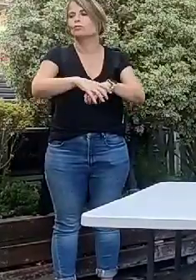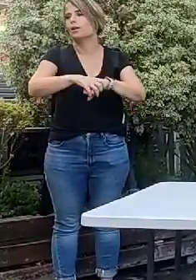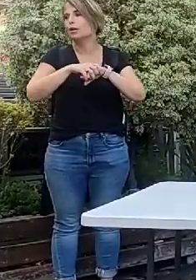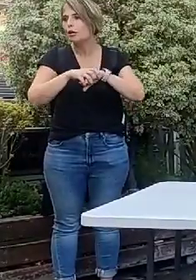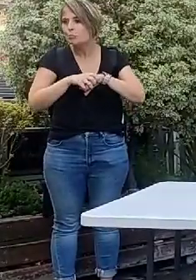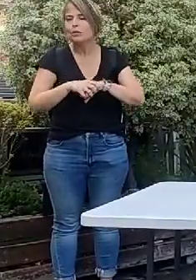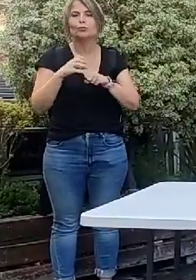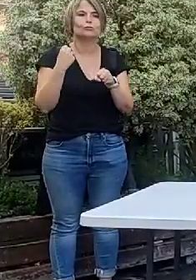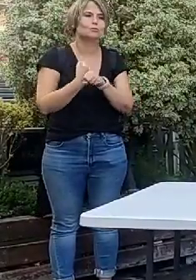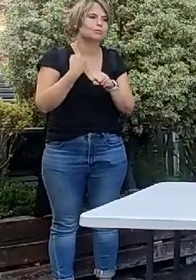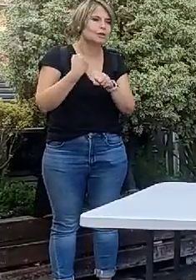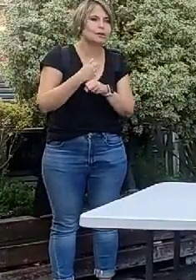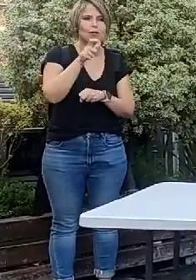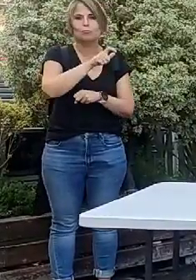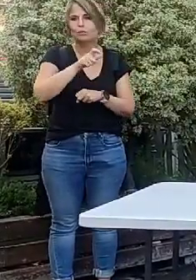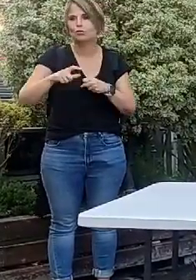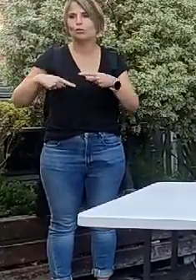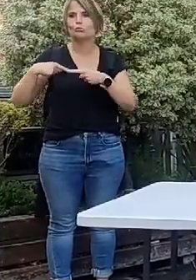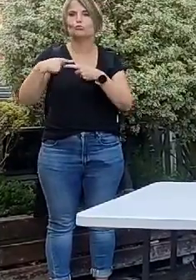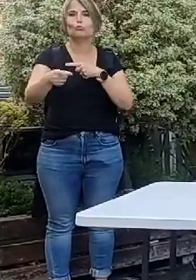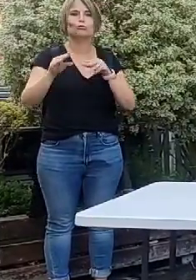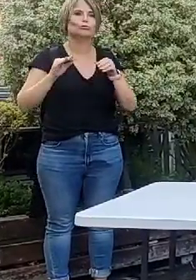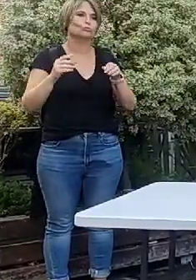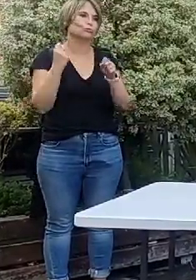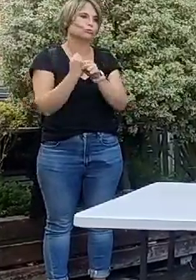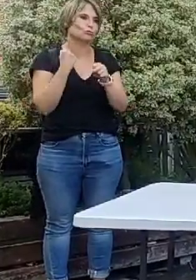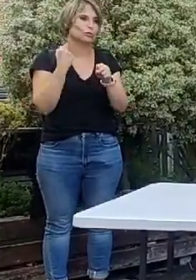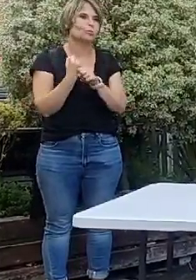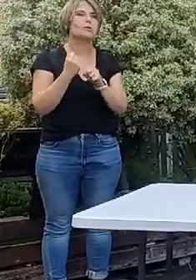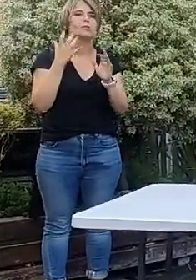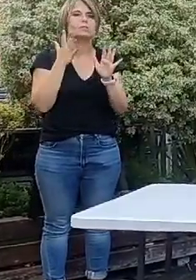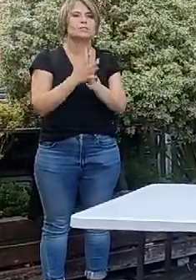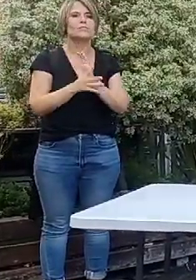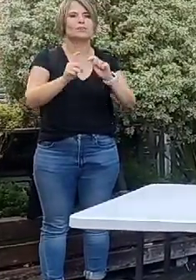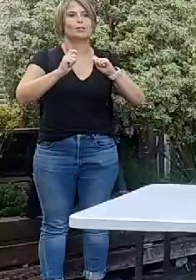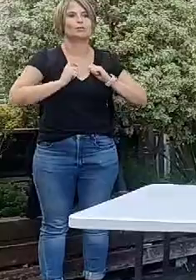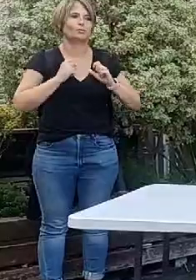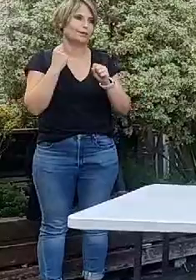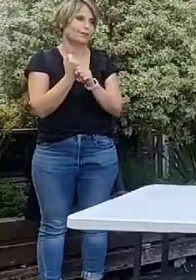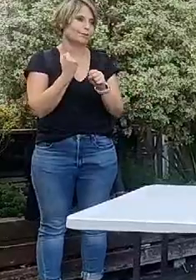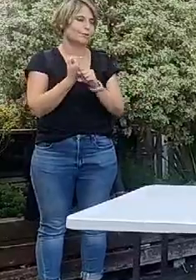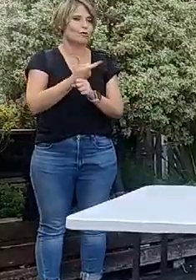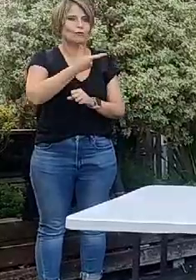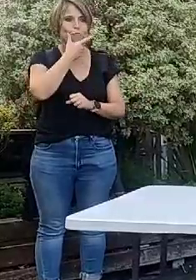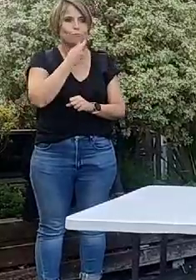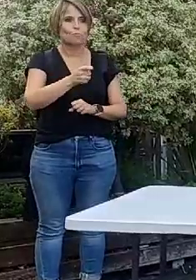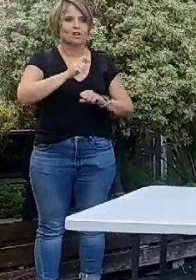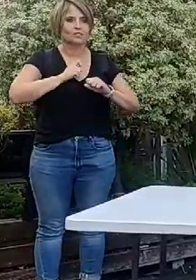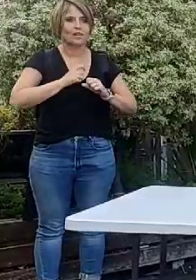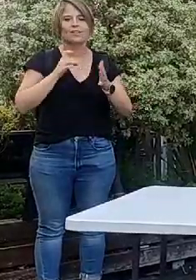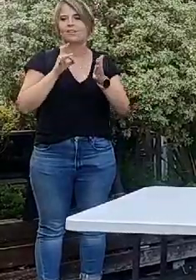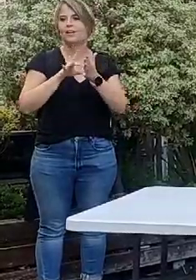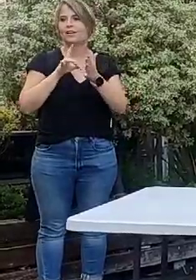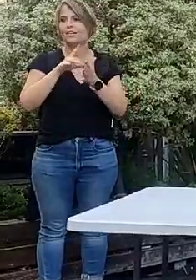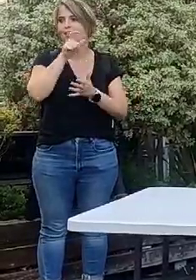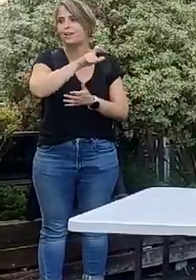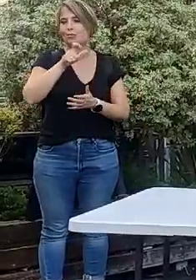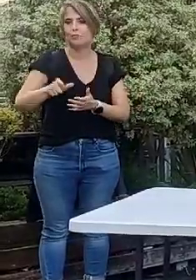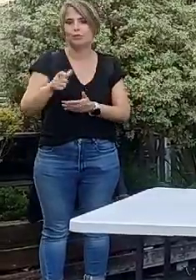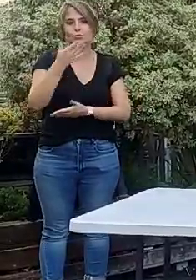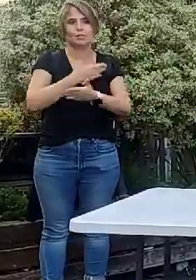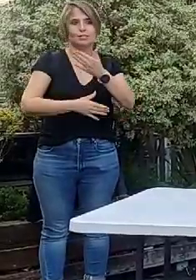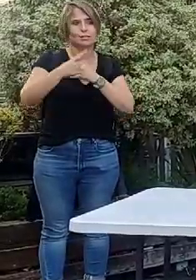ATEMA, trabajadores que en el día a día pues hacen más fácil la, pues eso, la calidad de las personas con